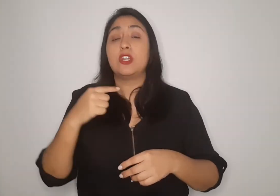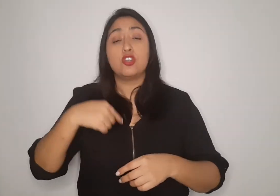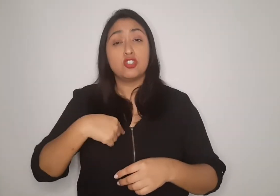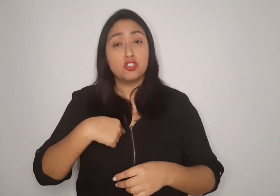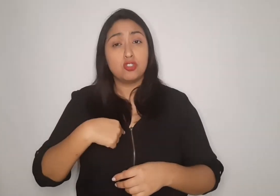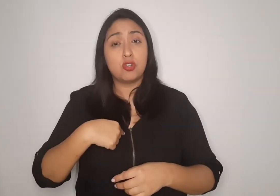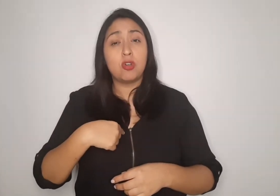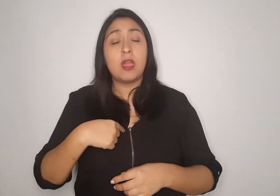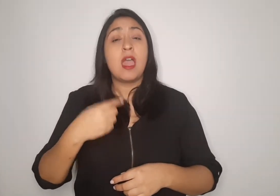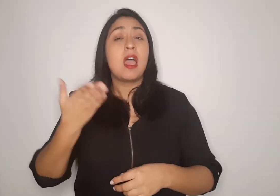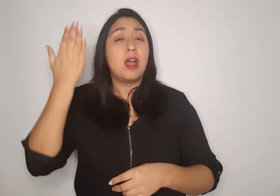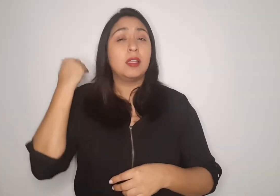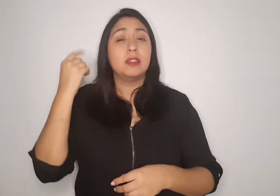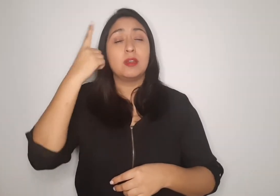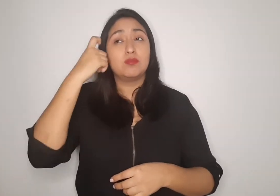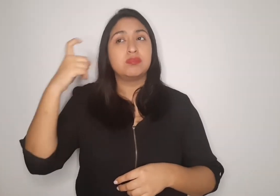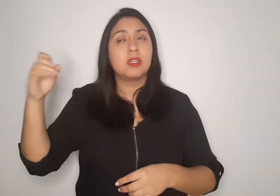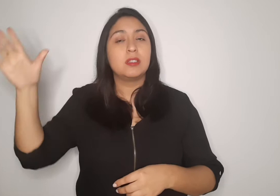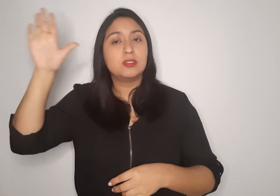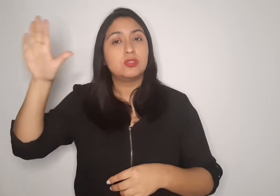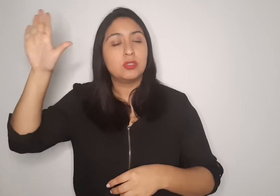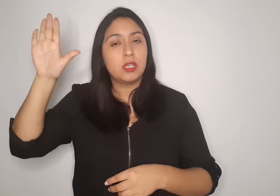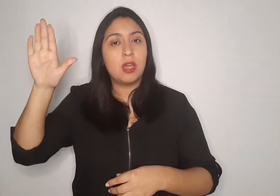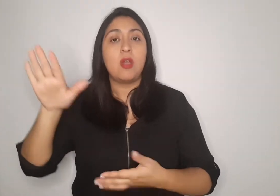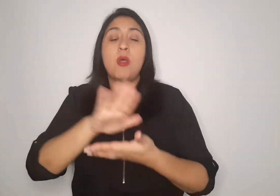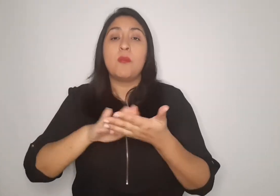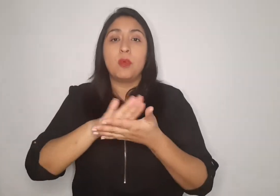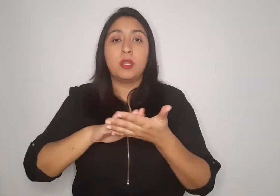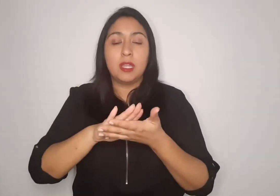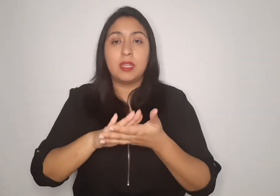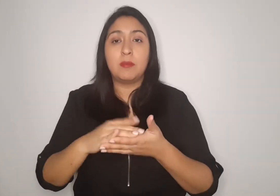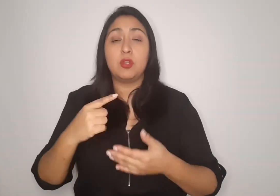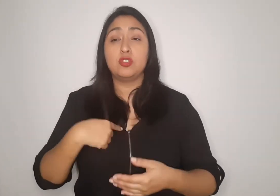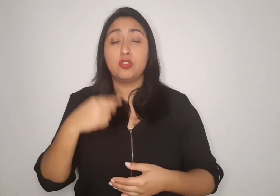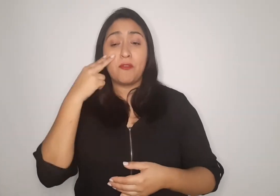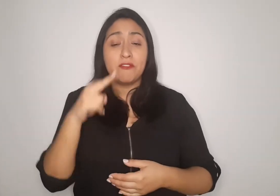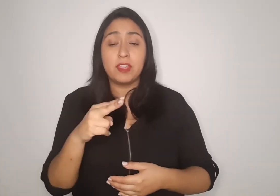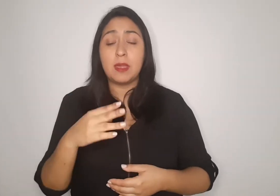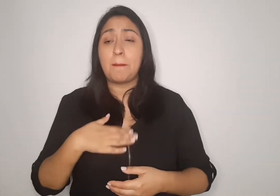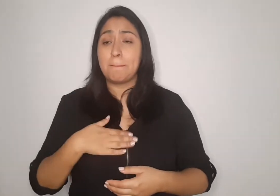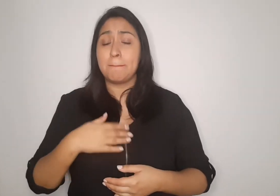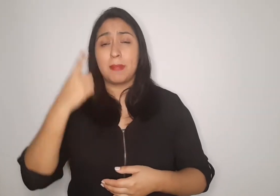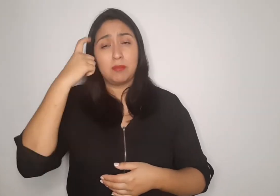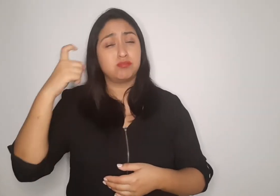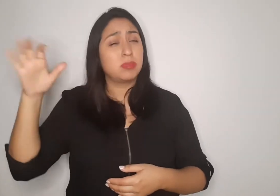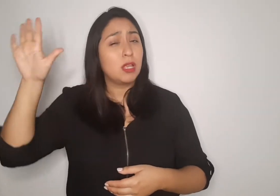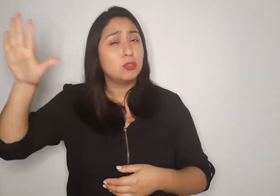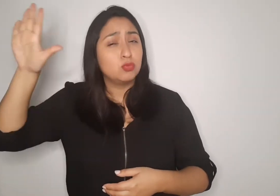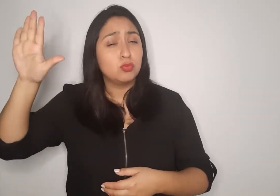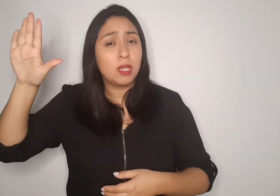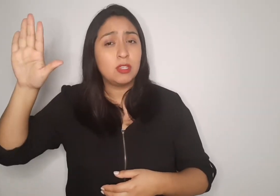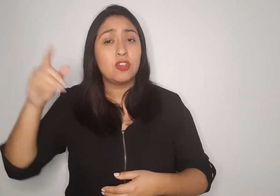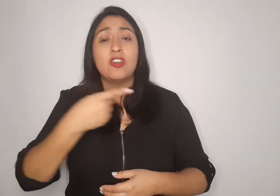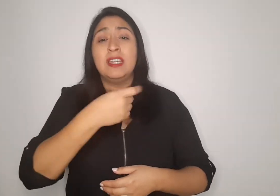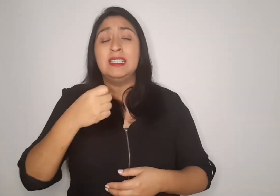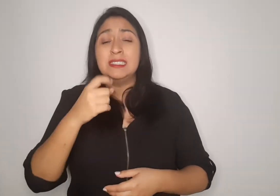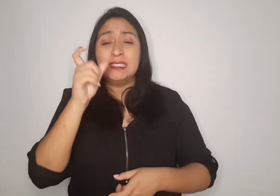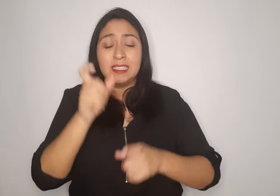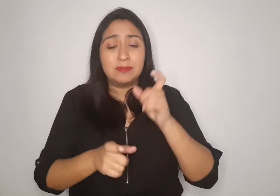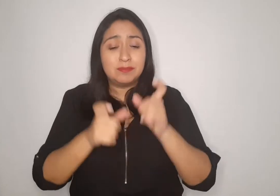Por ejemplo, cuando vi en mi sueño las 100 mujeres haciendo un baile, una rogativa, un baile de mujeres con el espíritu mujer.